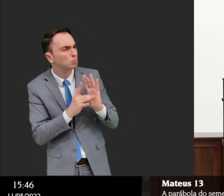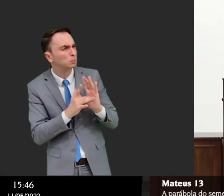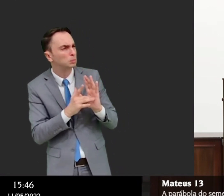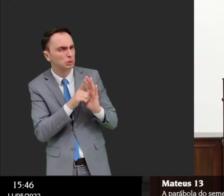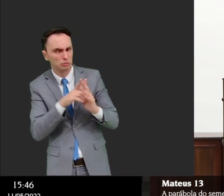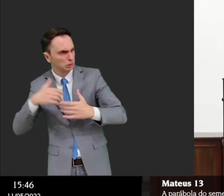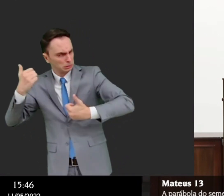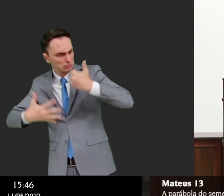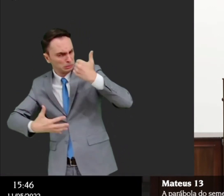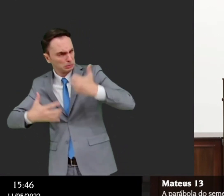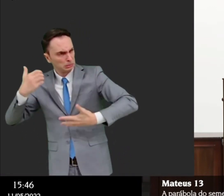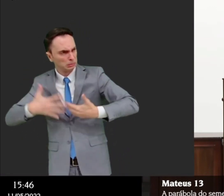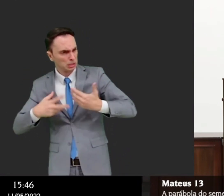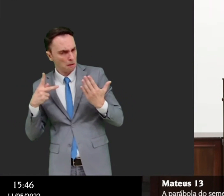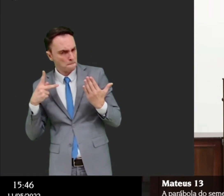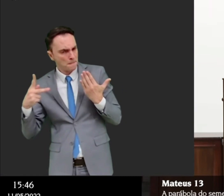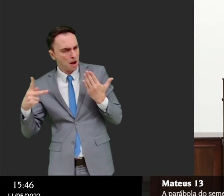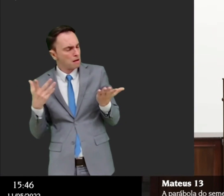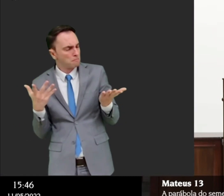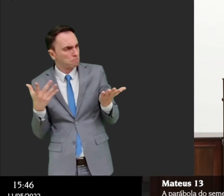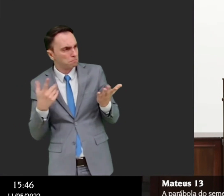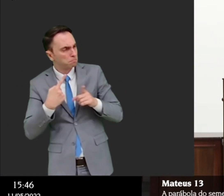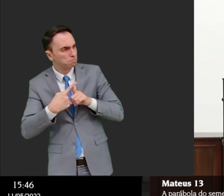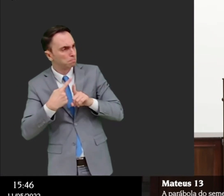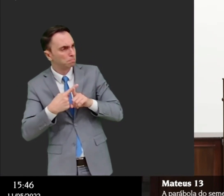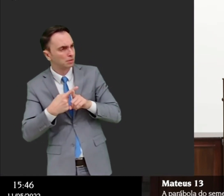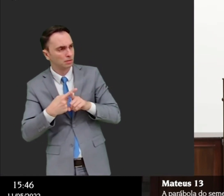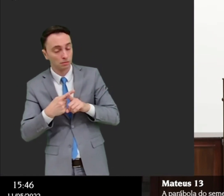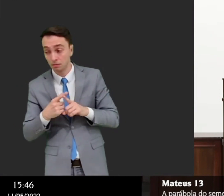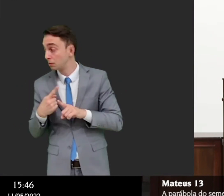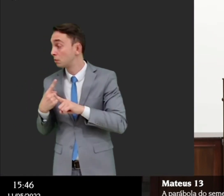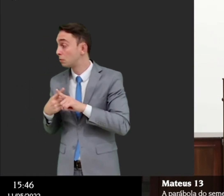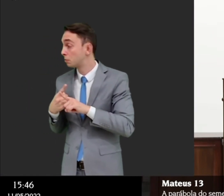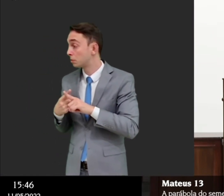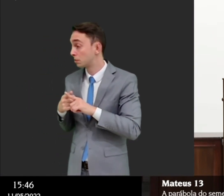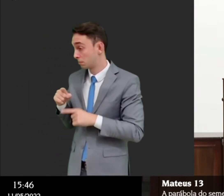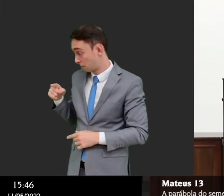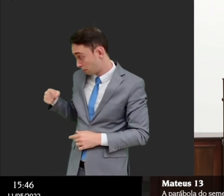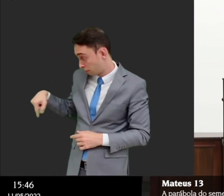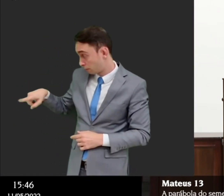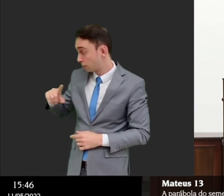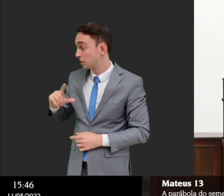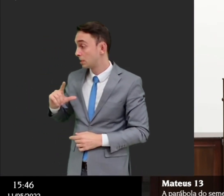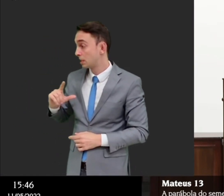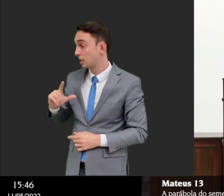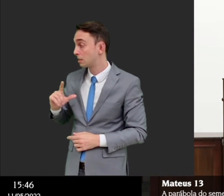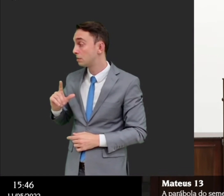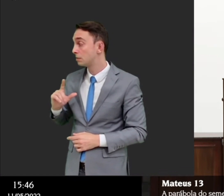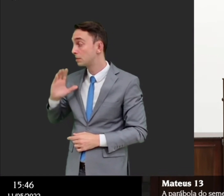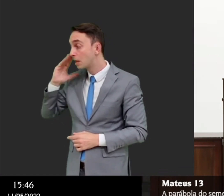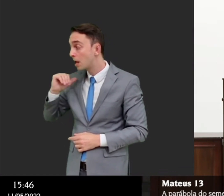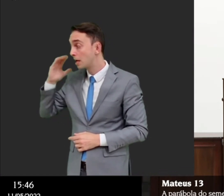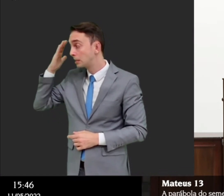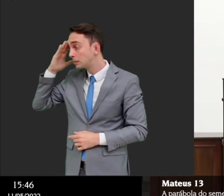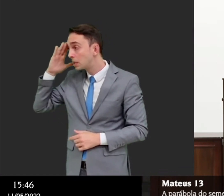por parábola, e ele respondendo disse: porque a vós é dado de conhecer os mistérios do reino